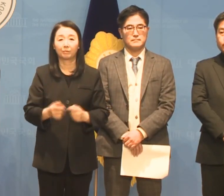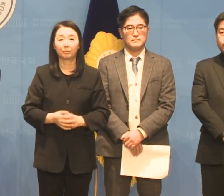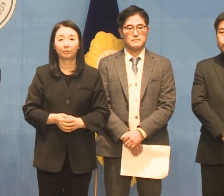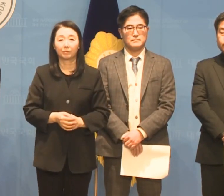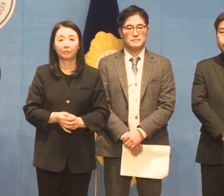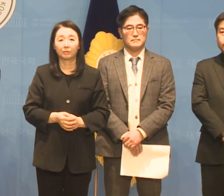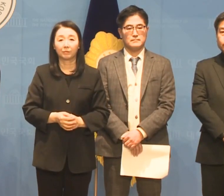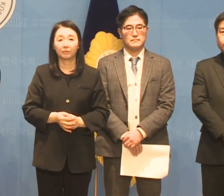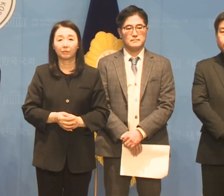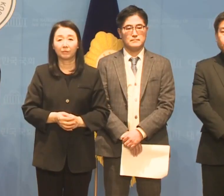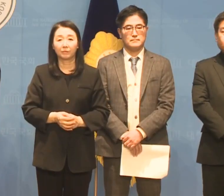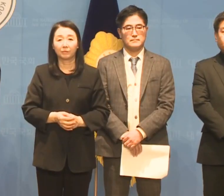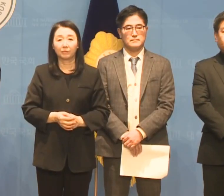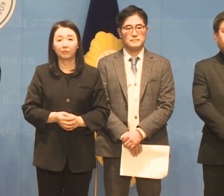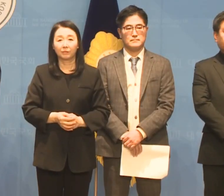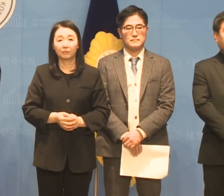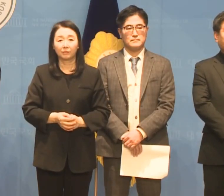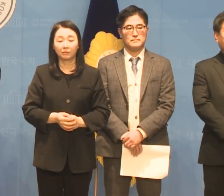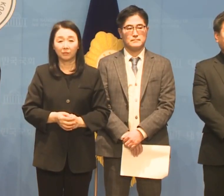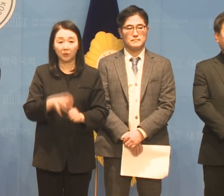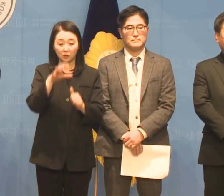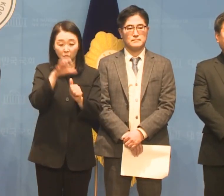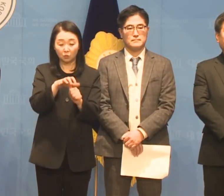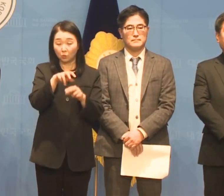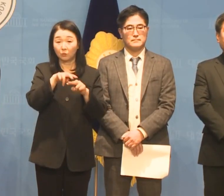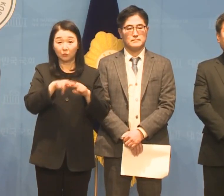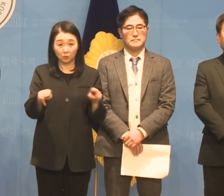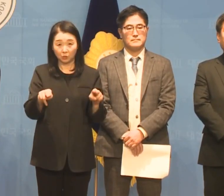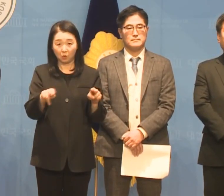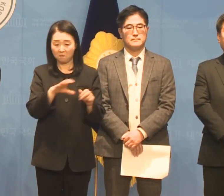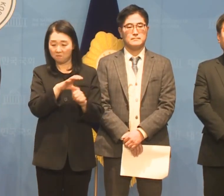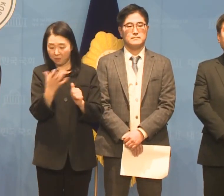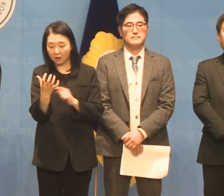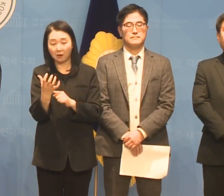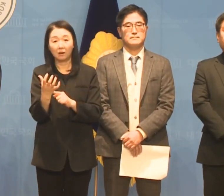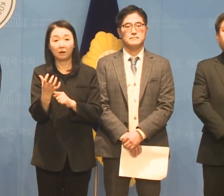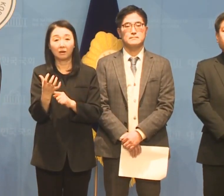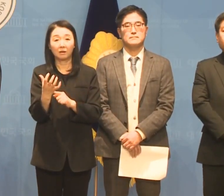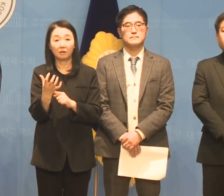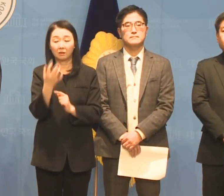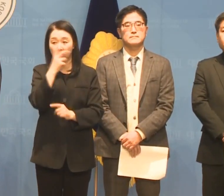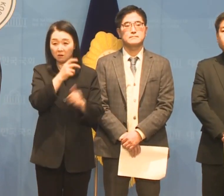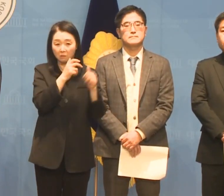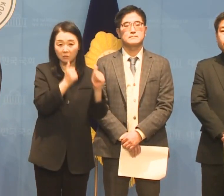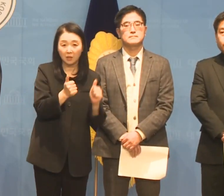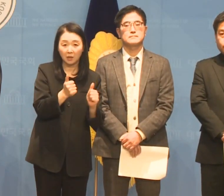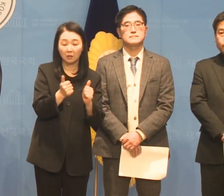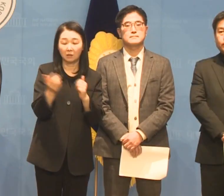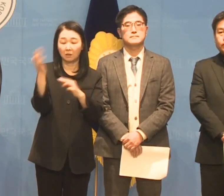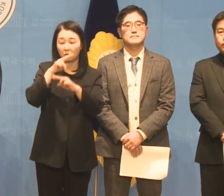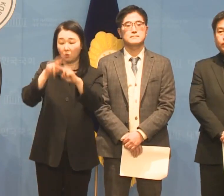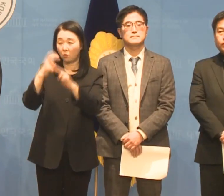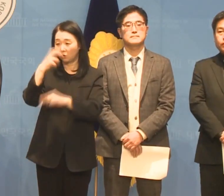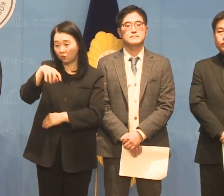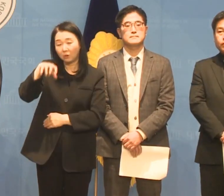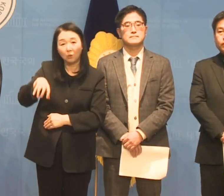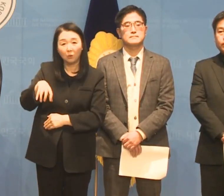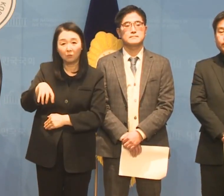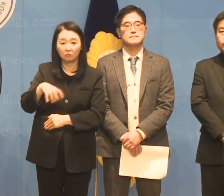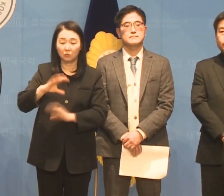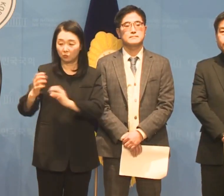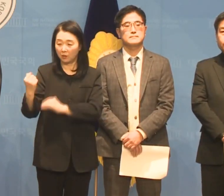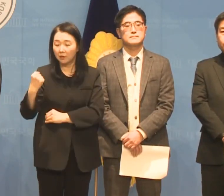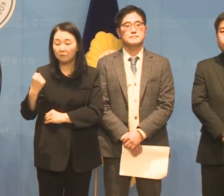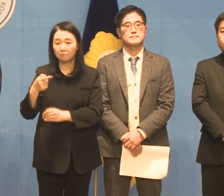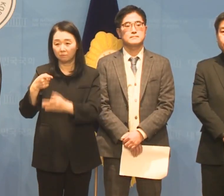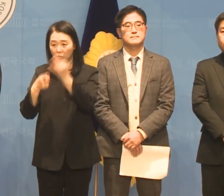없습니다. 이번 구속 취소 사건은 검찰과 공수처와 국민의힘과